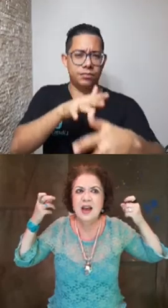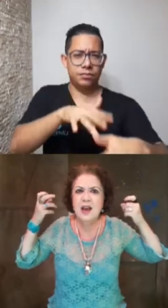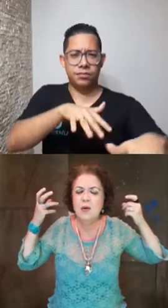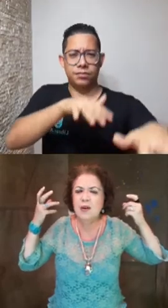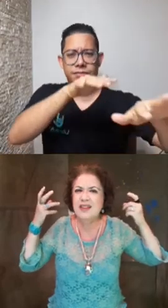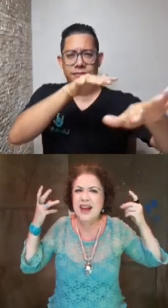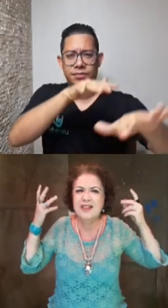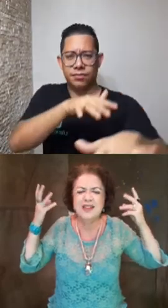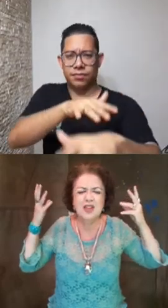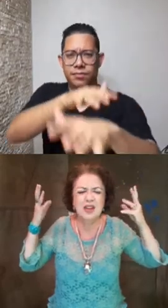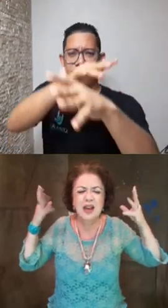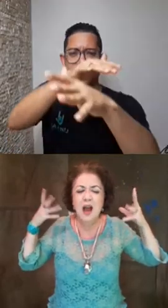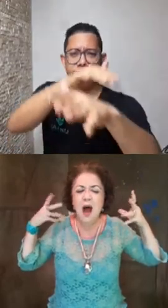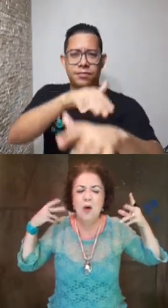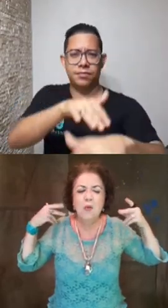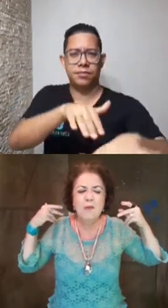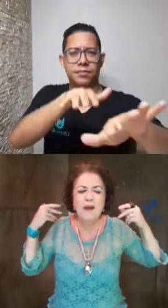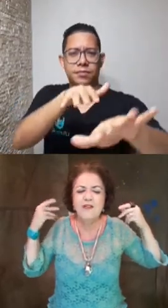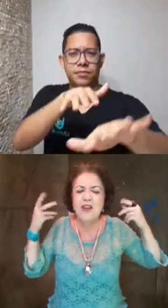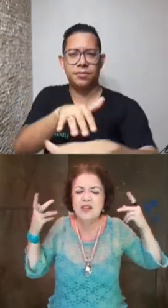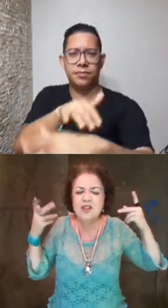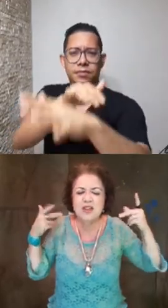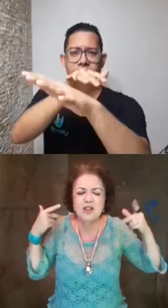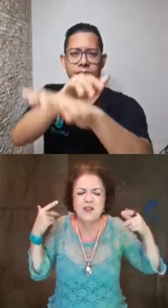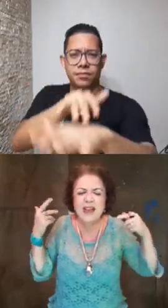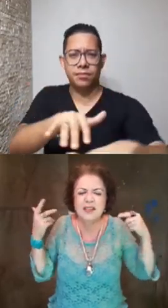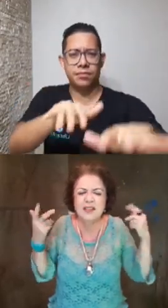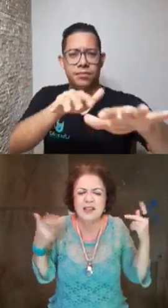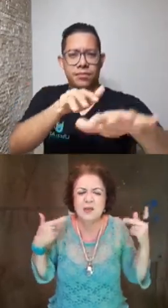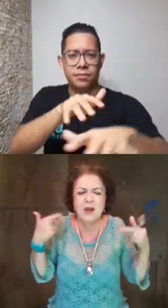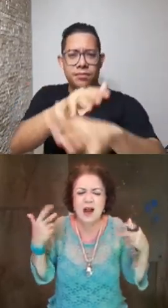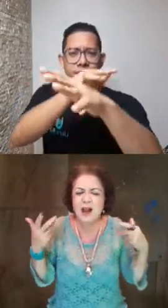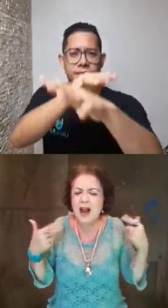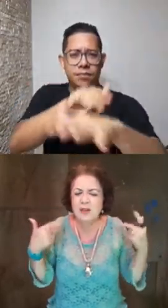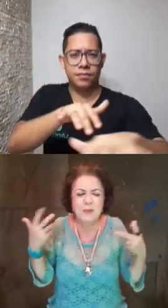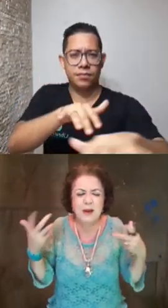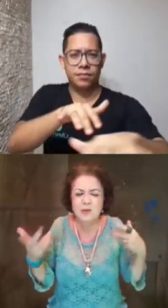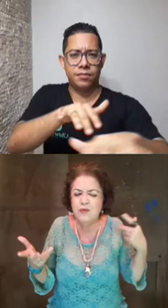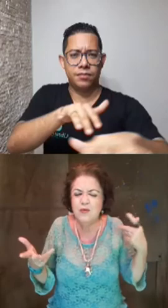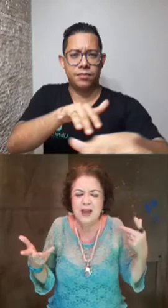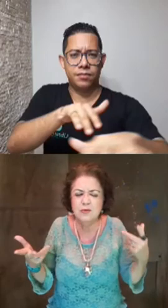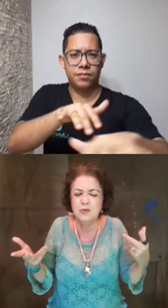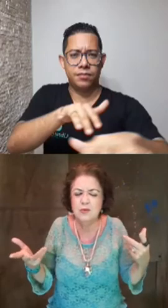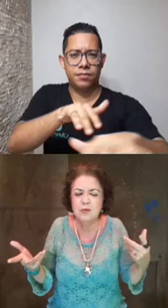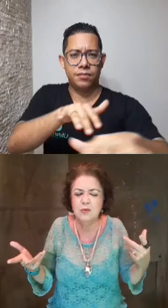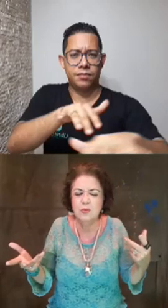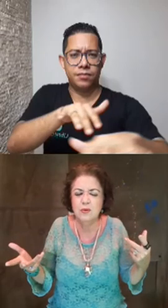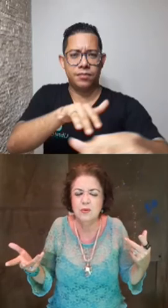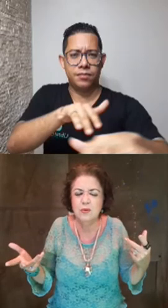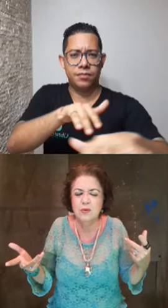se recordasse de que alguma vez já tivesse sido carregado.